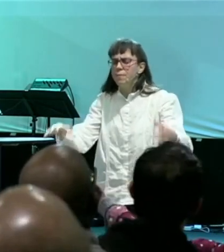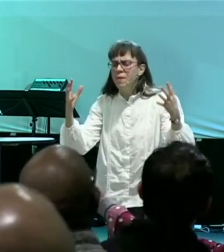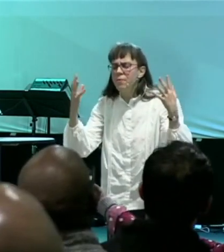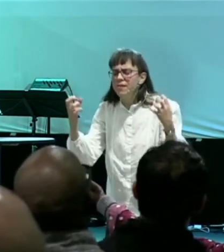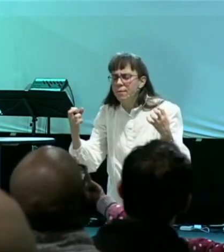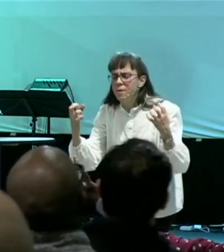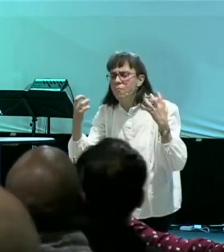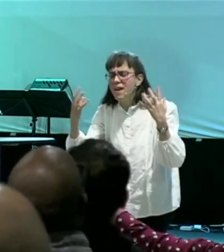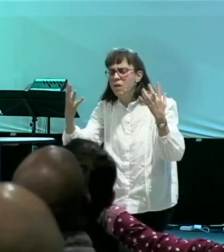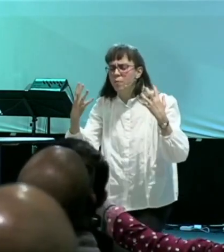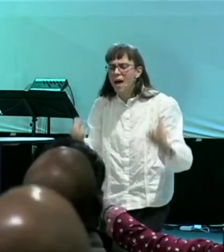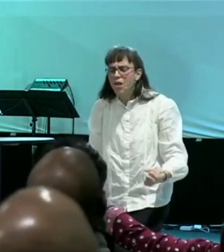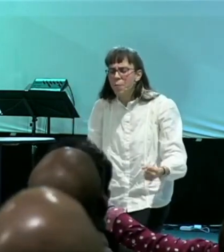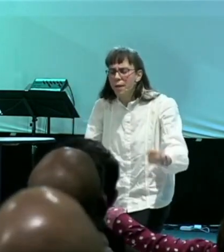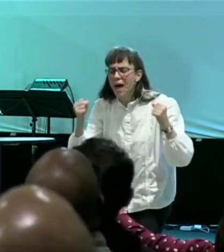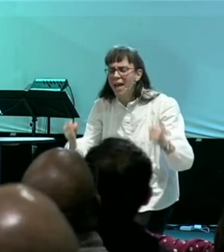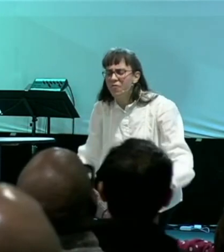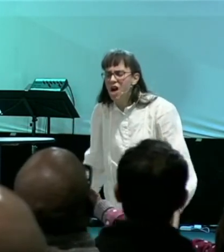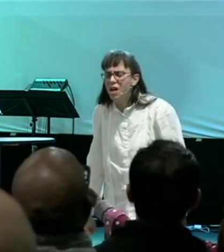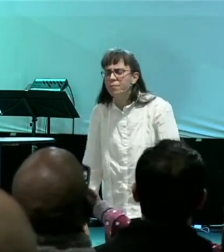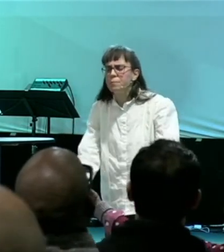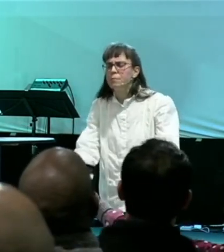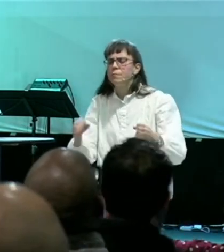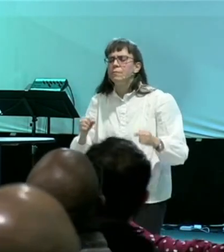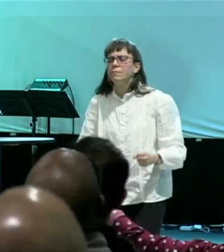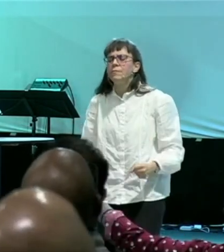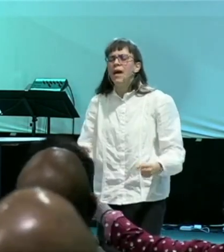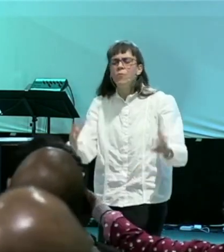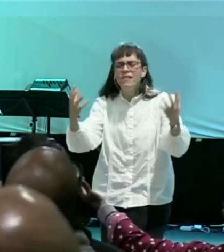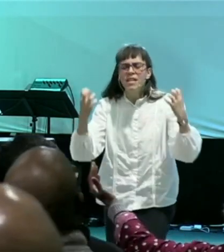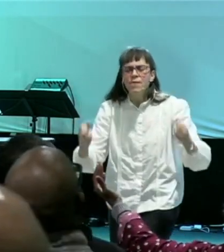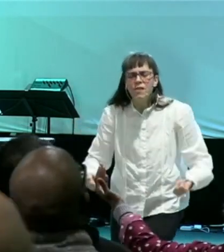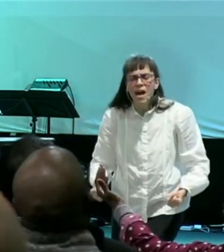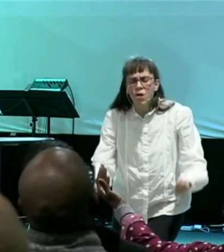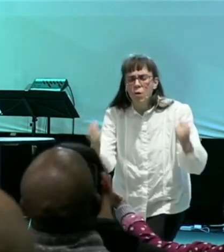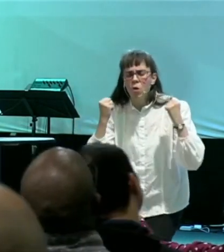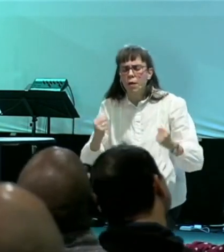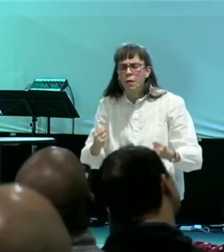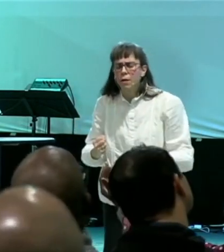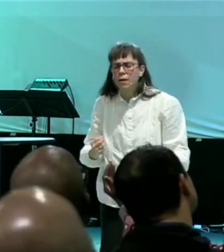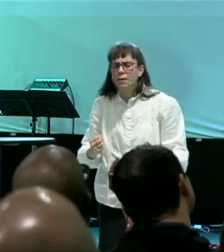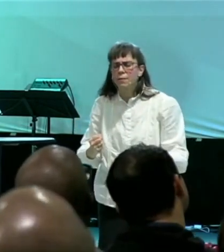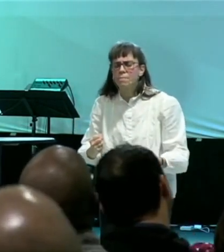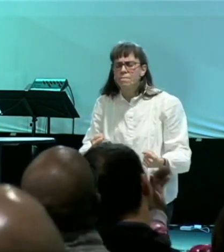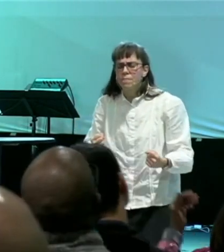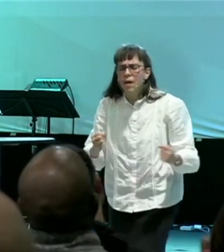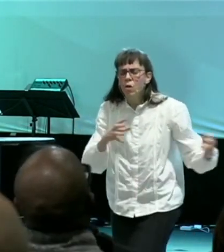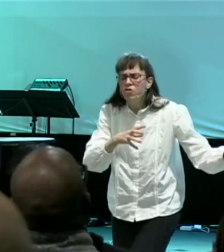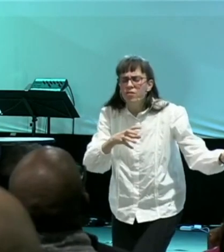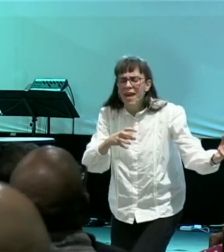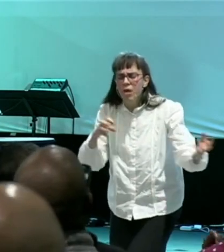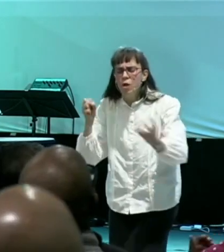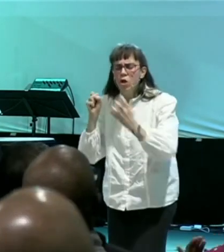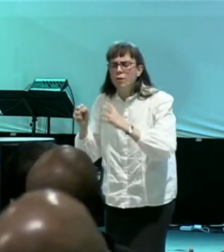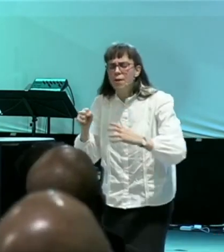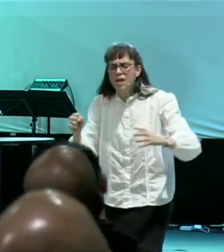touché par la main de Dieu. Sois prêt à recevoir le toucher de l'esprit pour t'emmener dans une nouvelle dimension